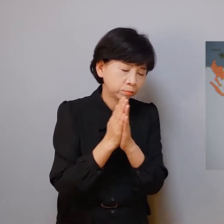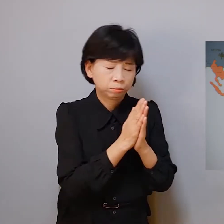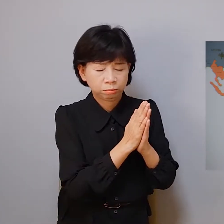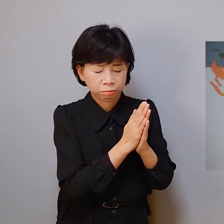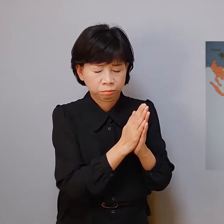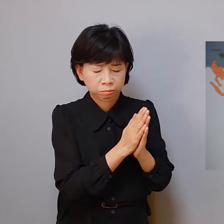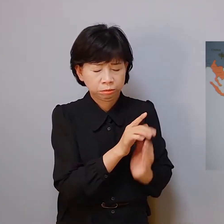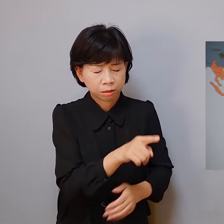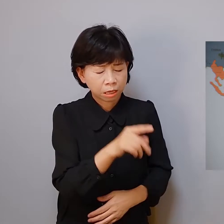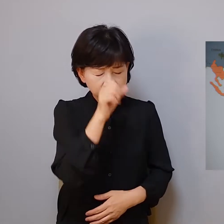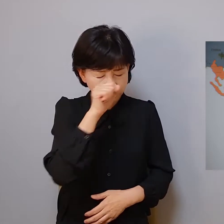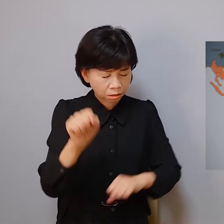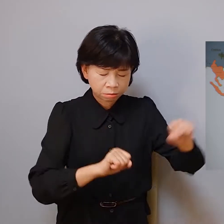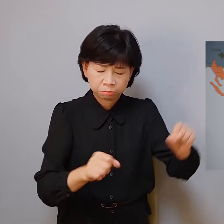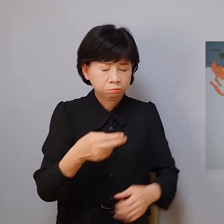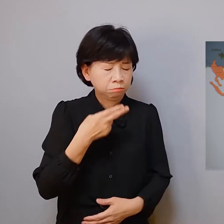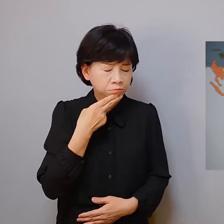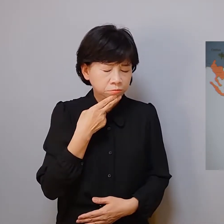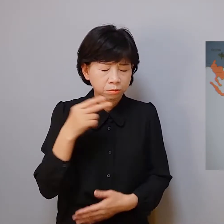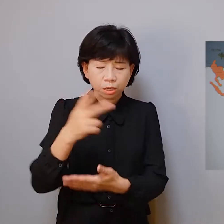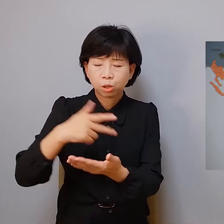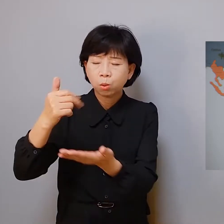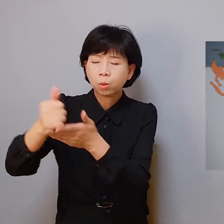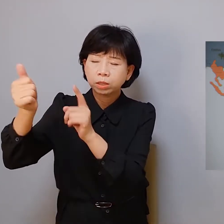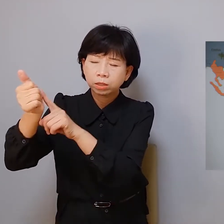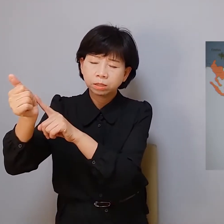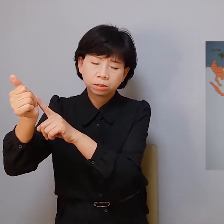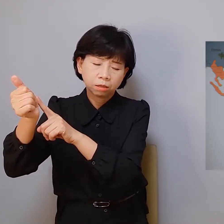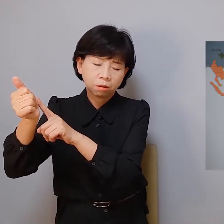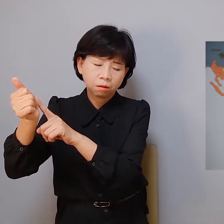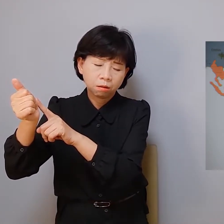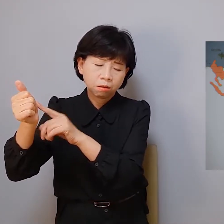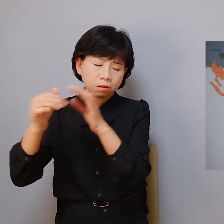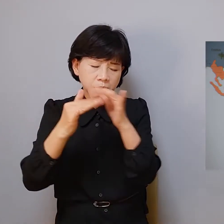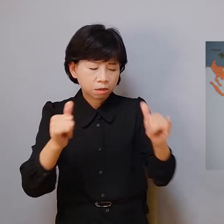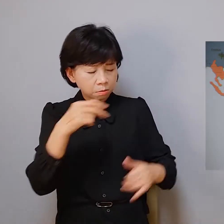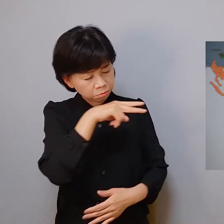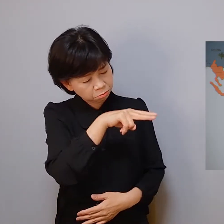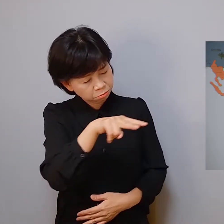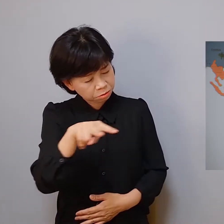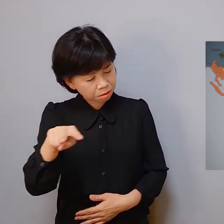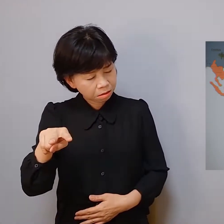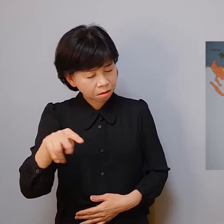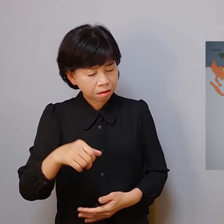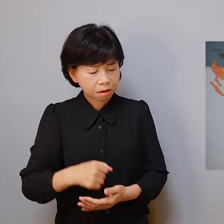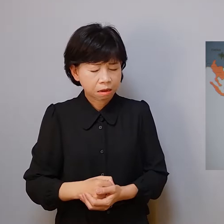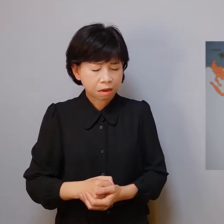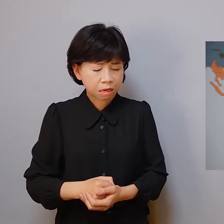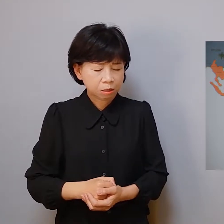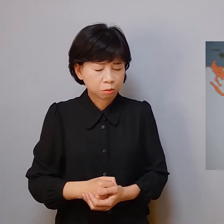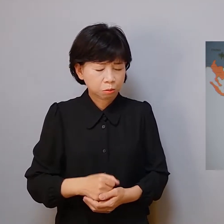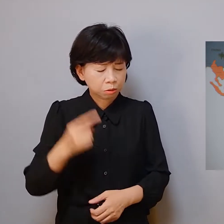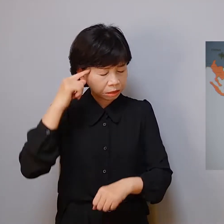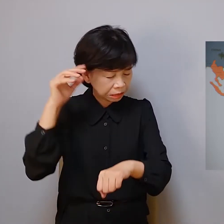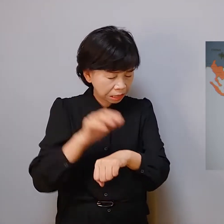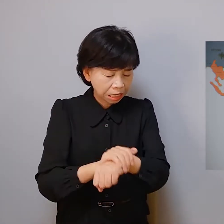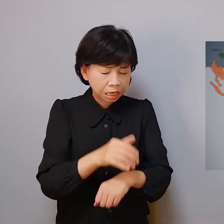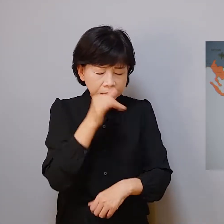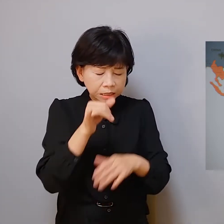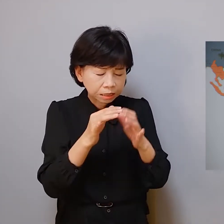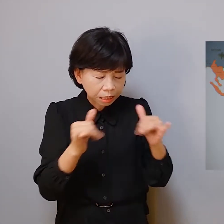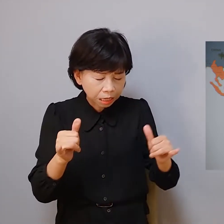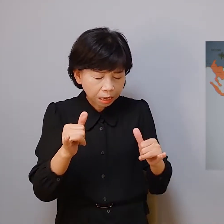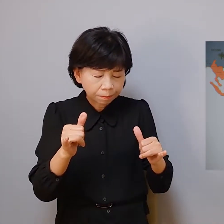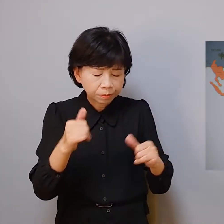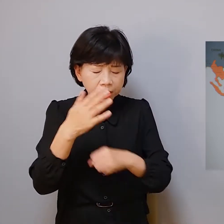선을 행하는 자가 없도다. 여호와께서 하늘에서 인생을 굽어 살피사 지각이 있어 하나님을